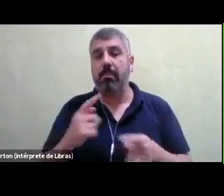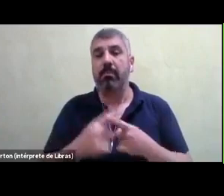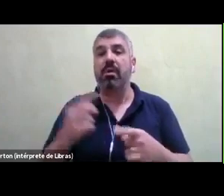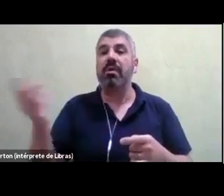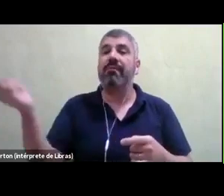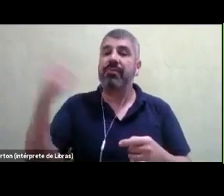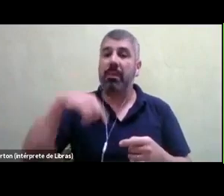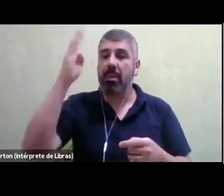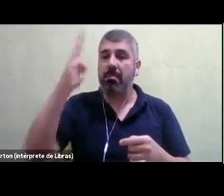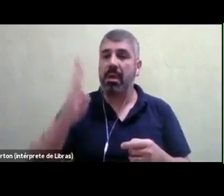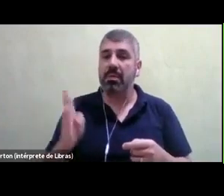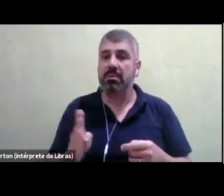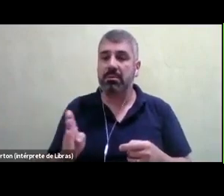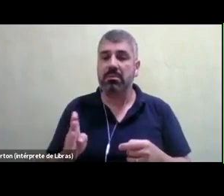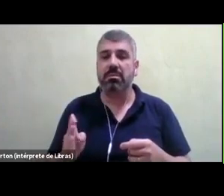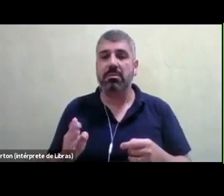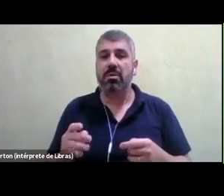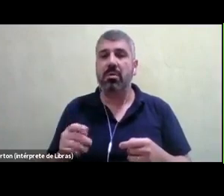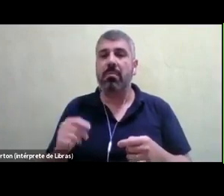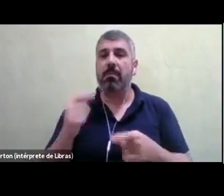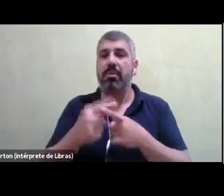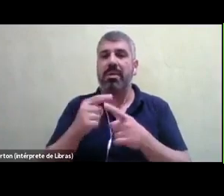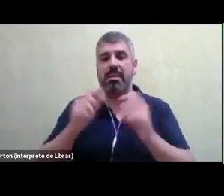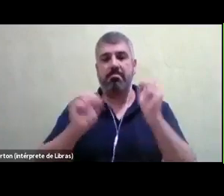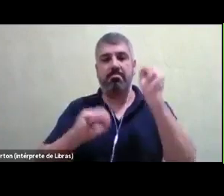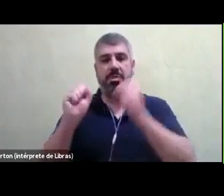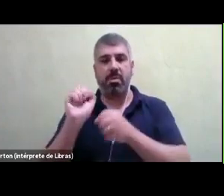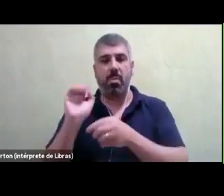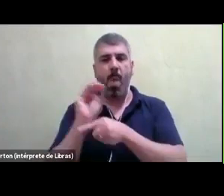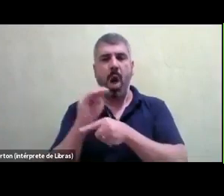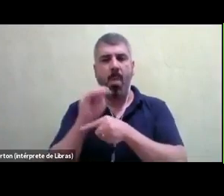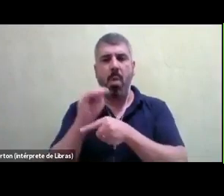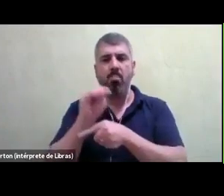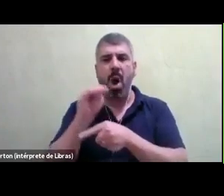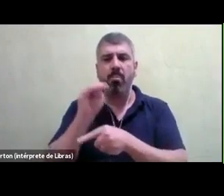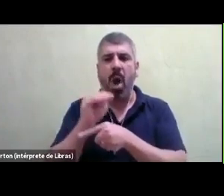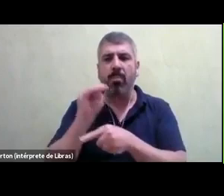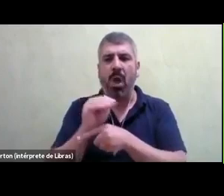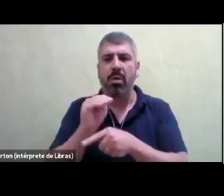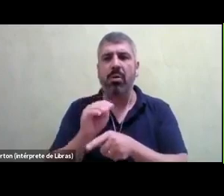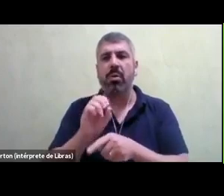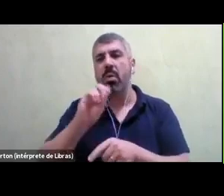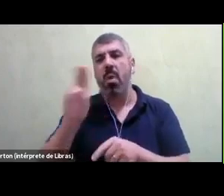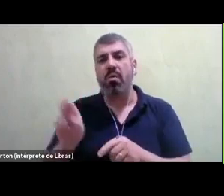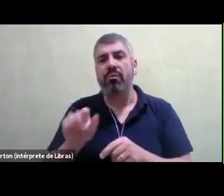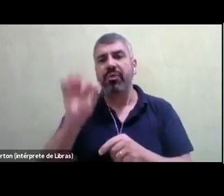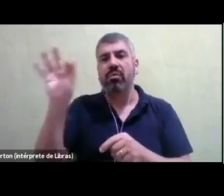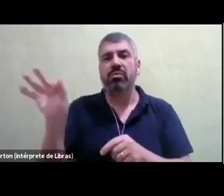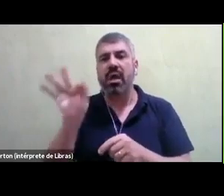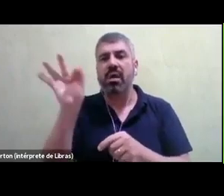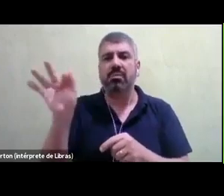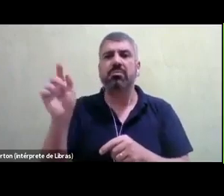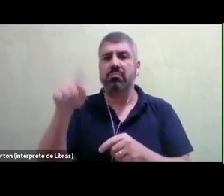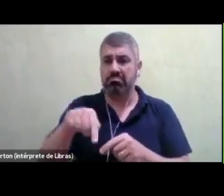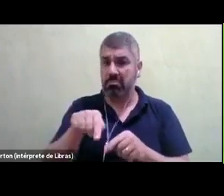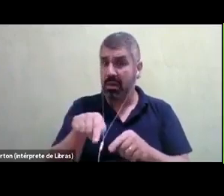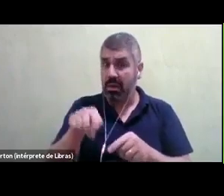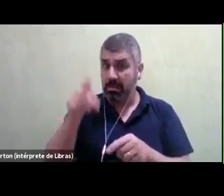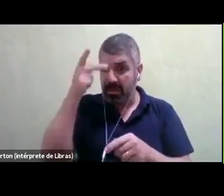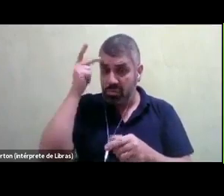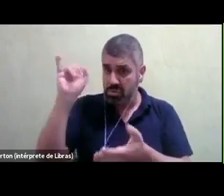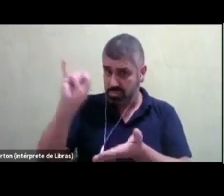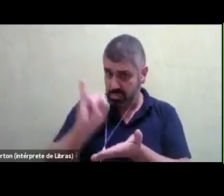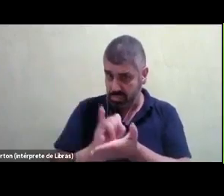Brasil subsidiados pelas suas empresas ou universidades. Então, esses migrantes com